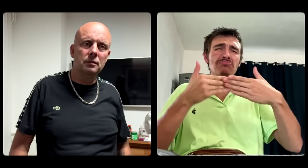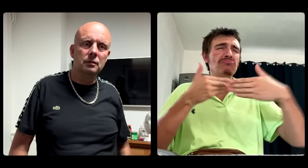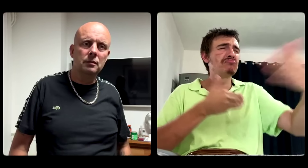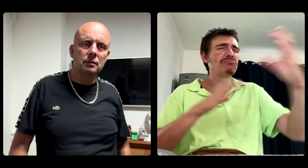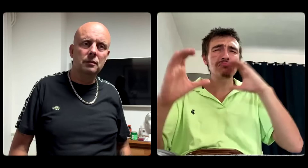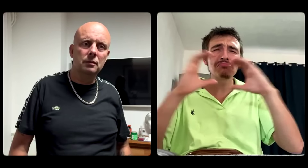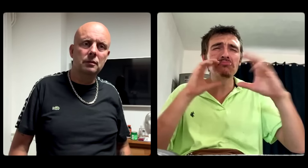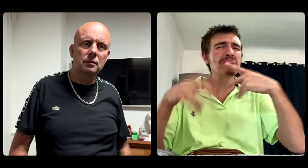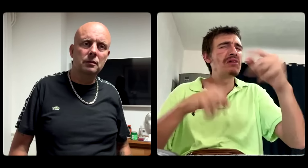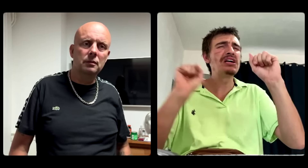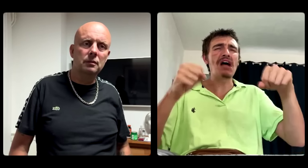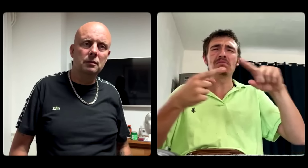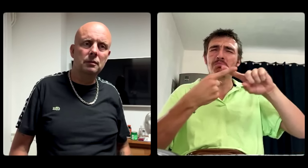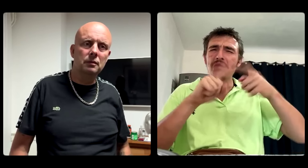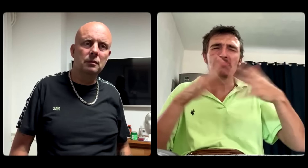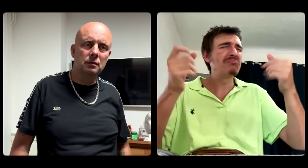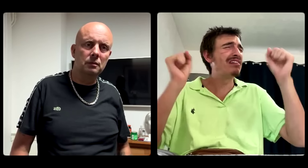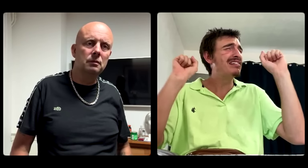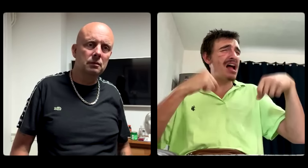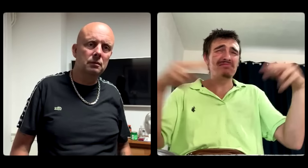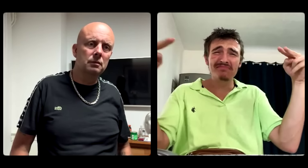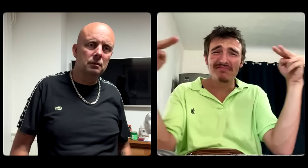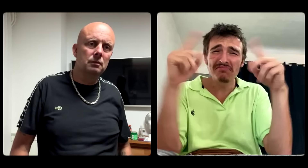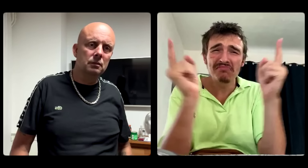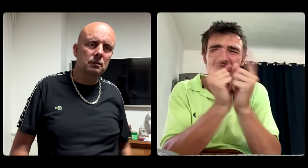Zeg het eens.